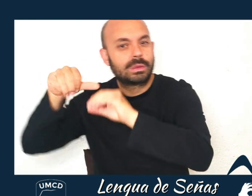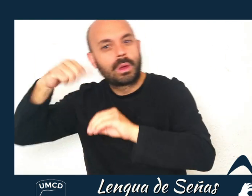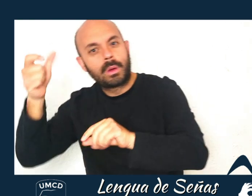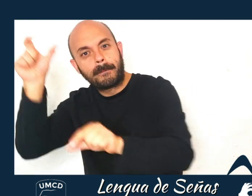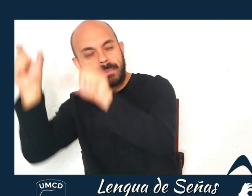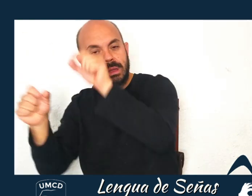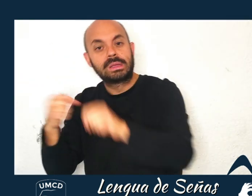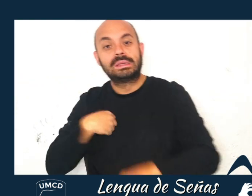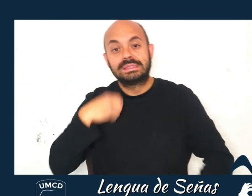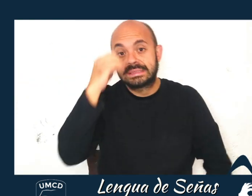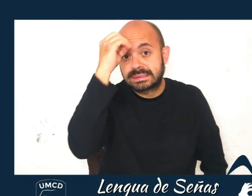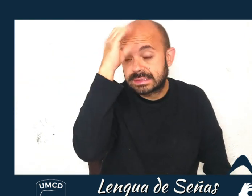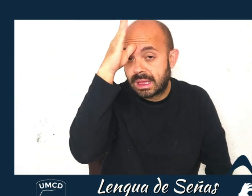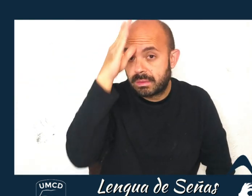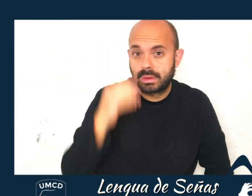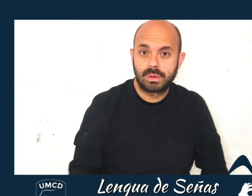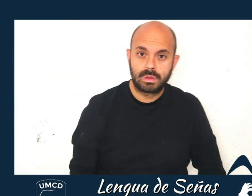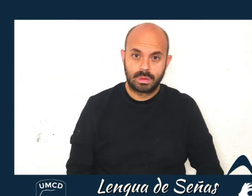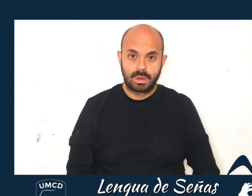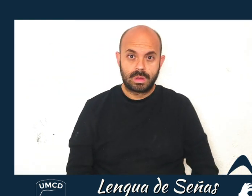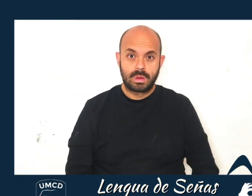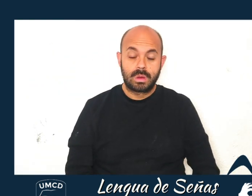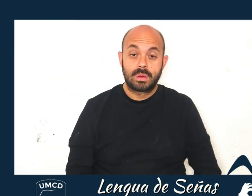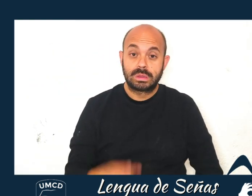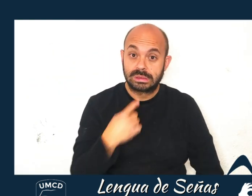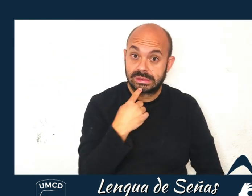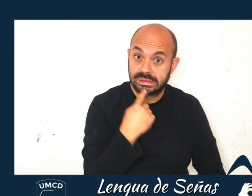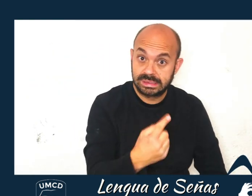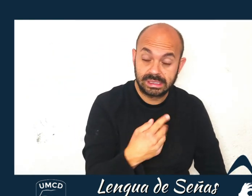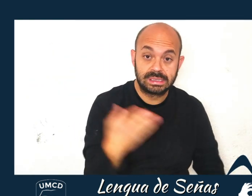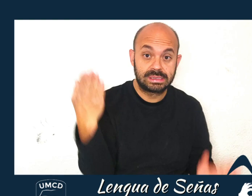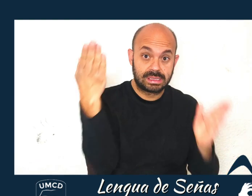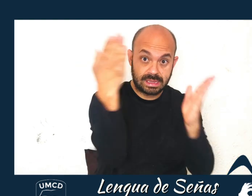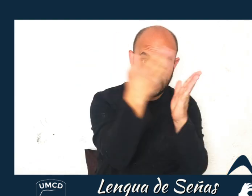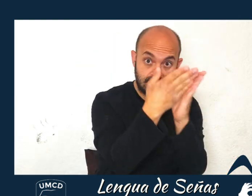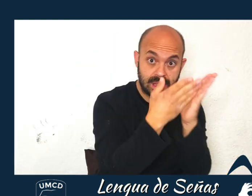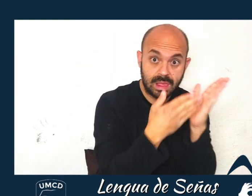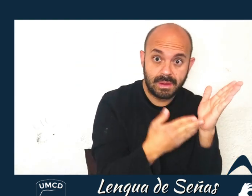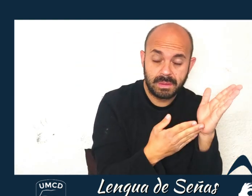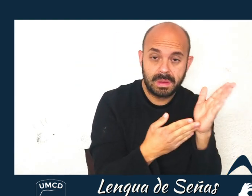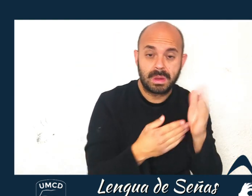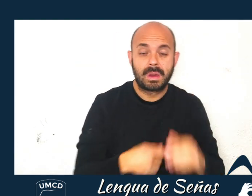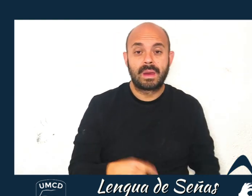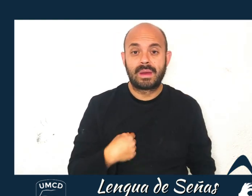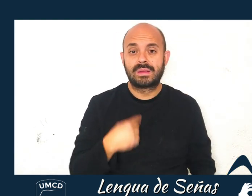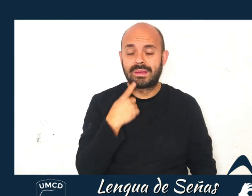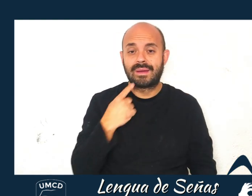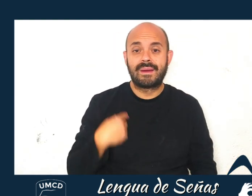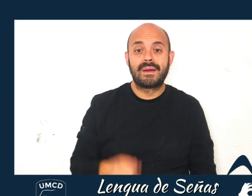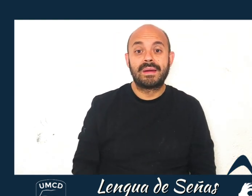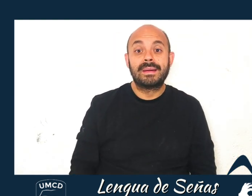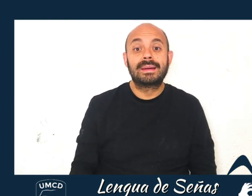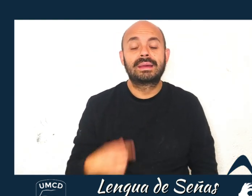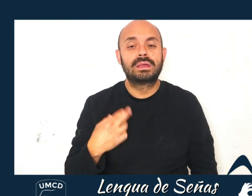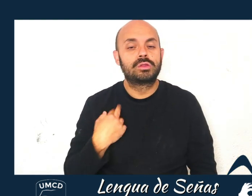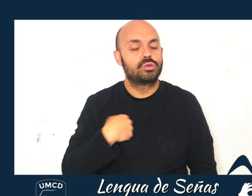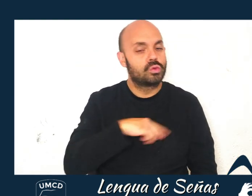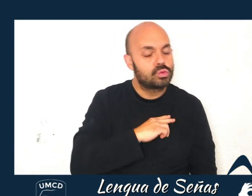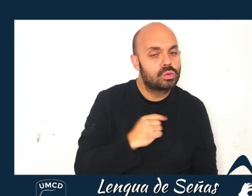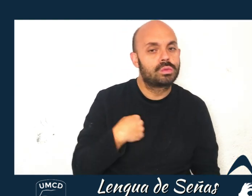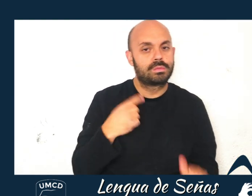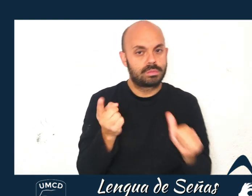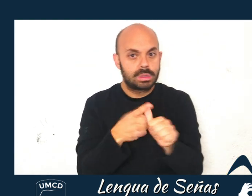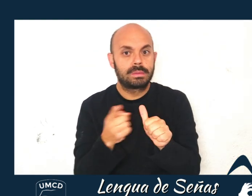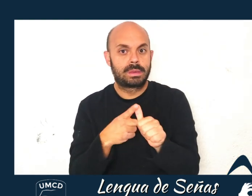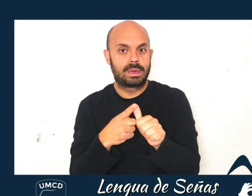deseo, ser sabio. Como nos dice en los siguientes versículos, desde el versículo 8 en adelante, que